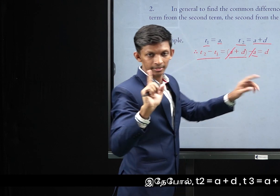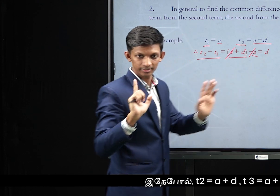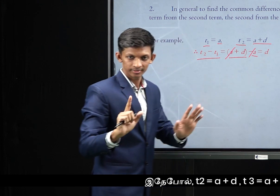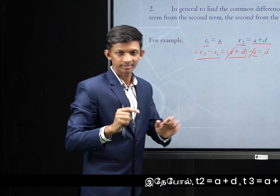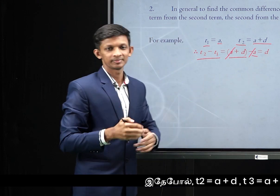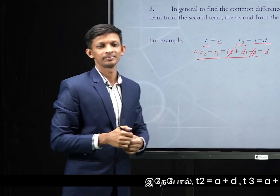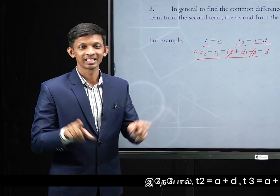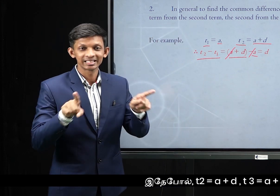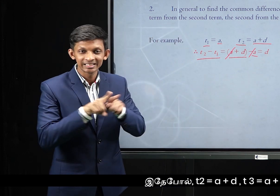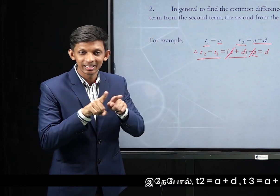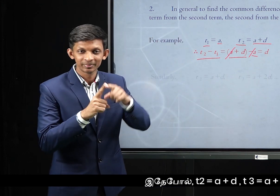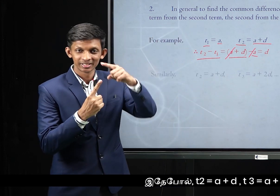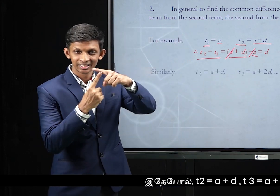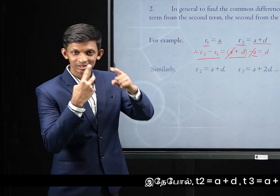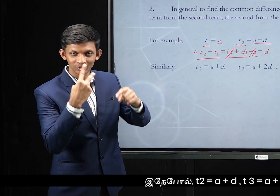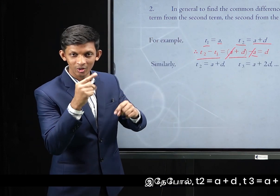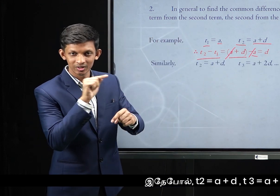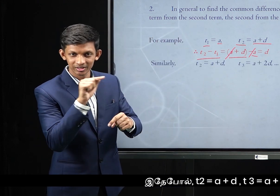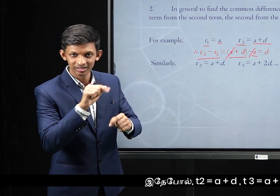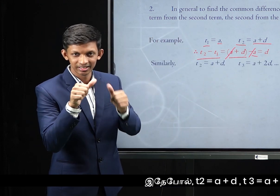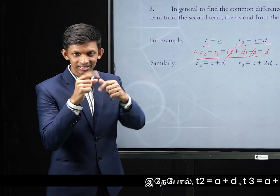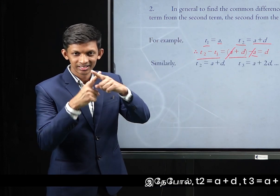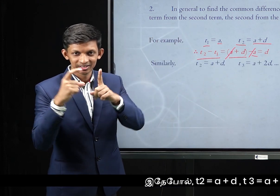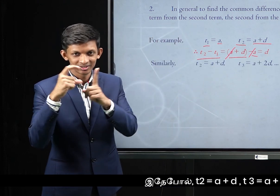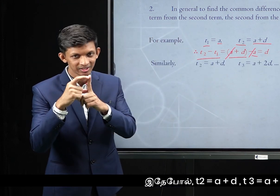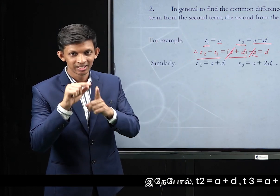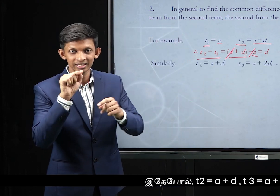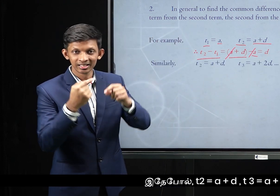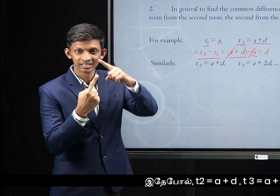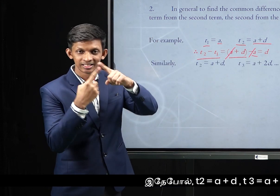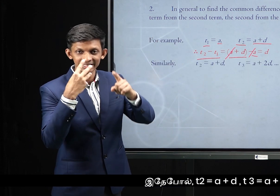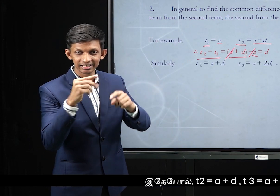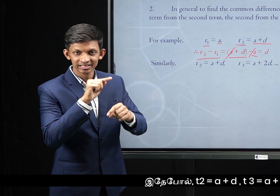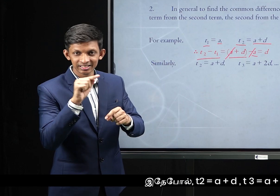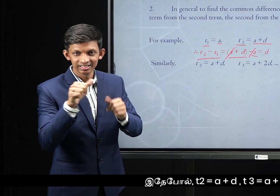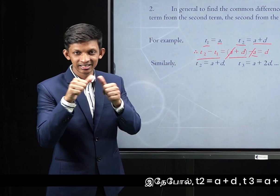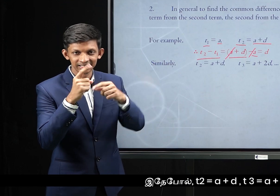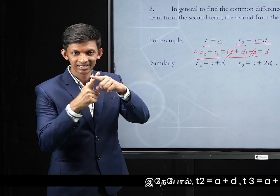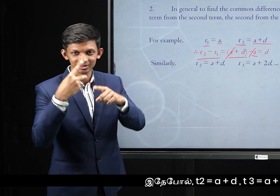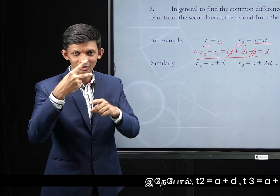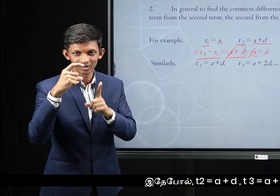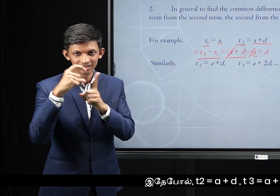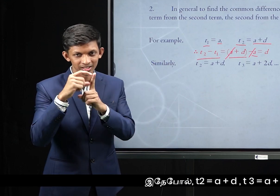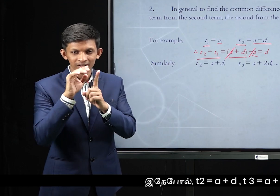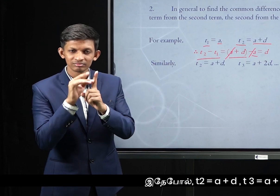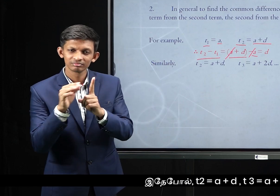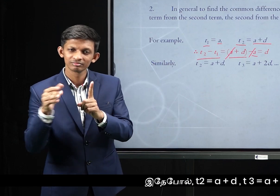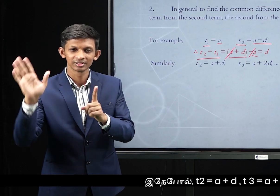கீழ் இலக்கு 2 ஈடு ஏ கூட்டல் டி, டி கீழ் இலக்கு 3 ஈடு ஏ கூட்டல்